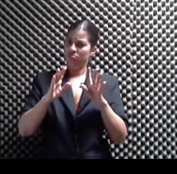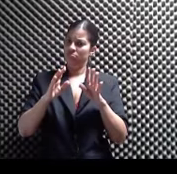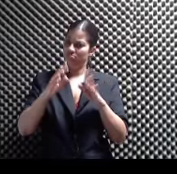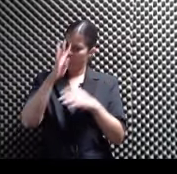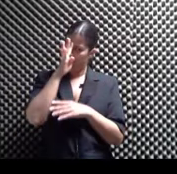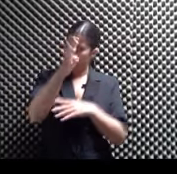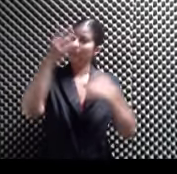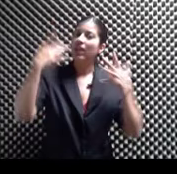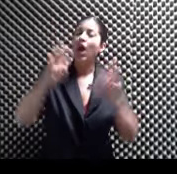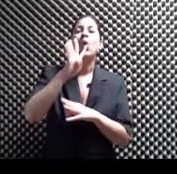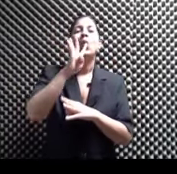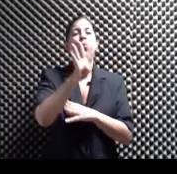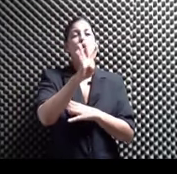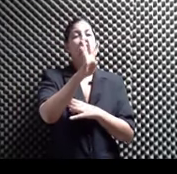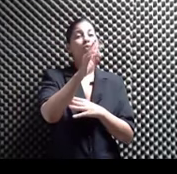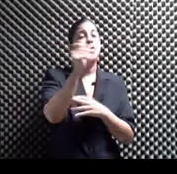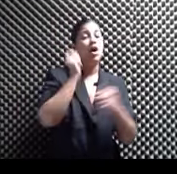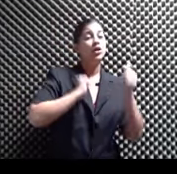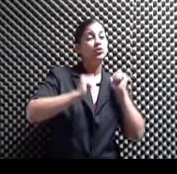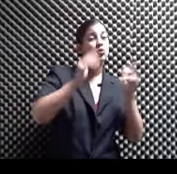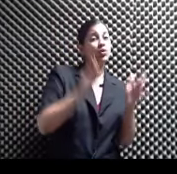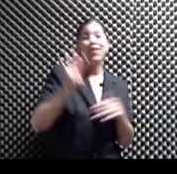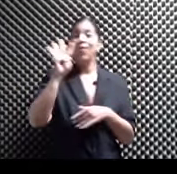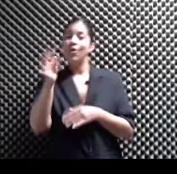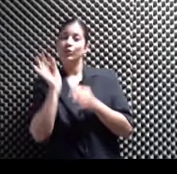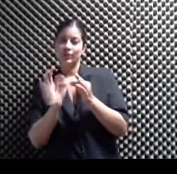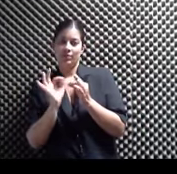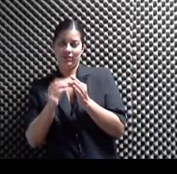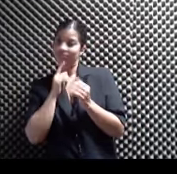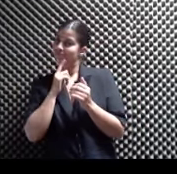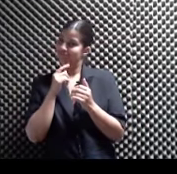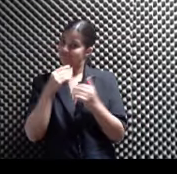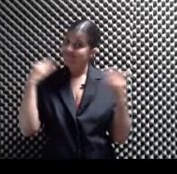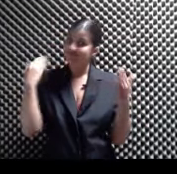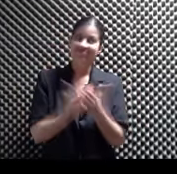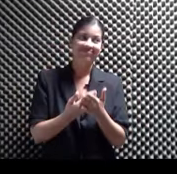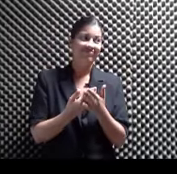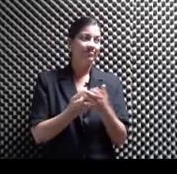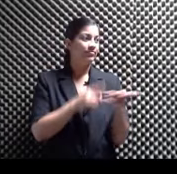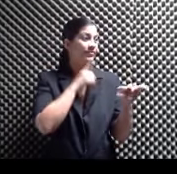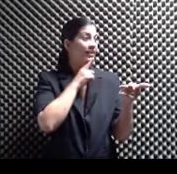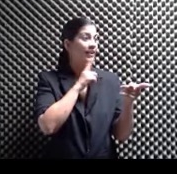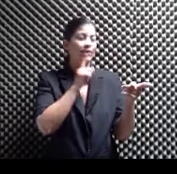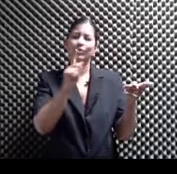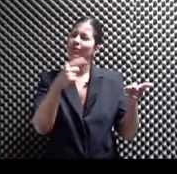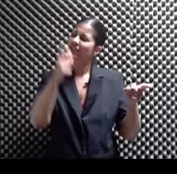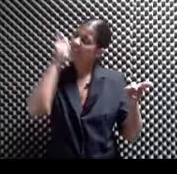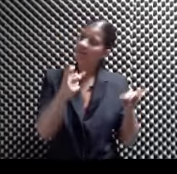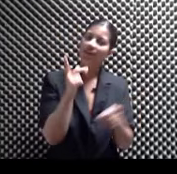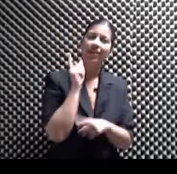Son cuatro actores, cuatro intérpretes. Eso va a estar bien chévere. Con eso nada más uno tiene que ir a verlo.